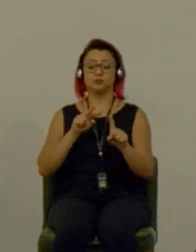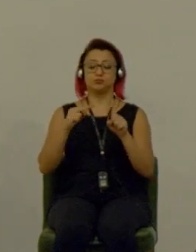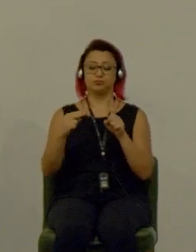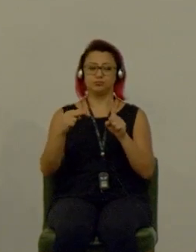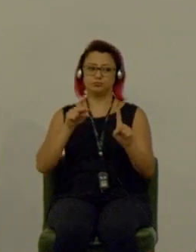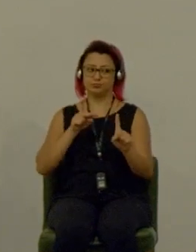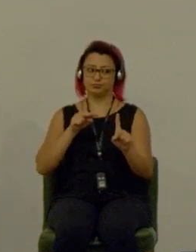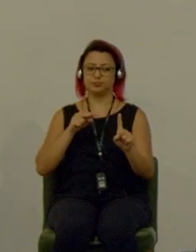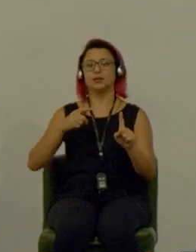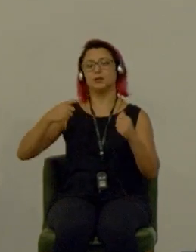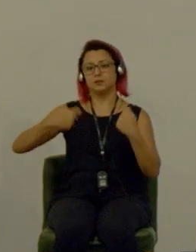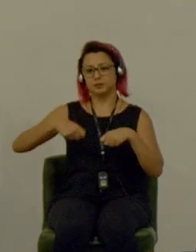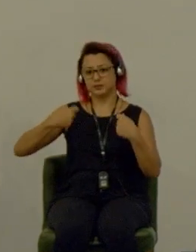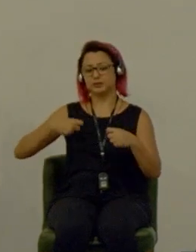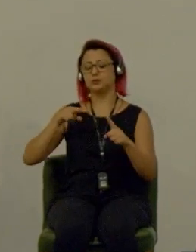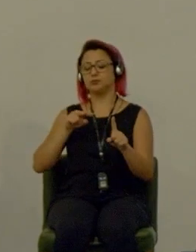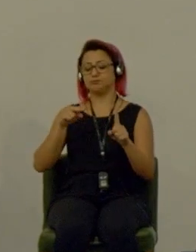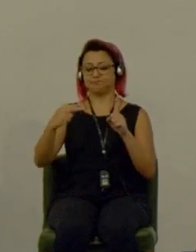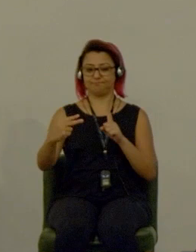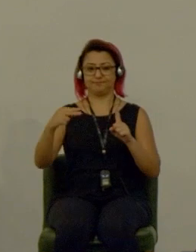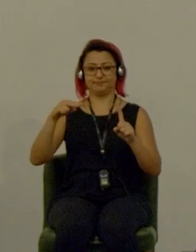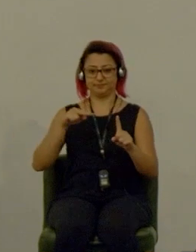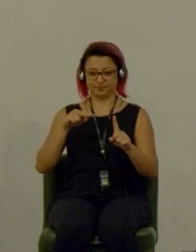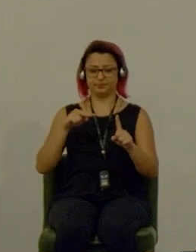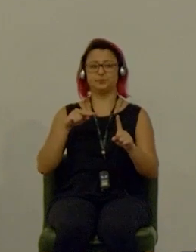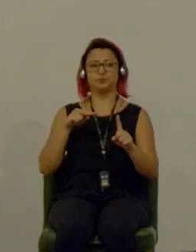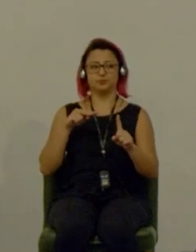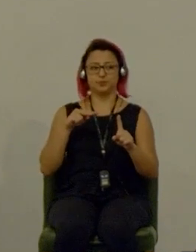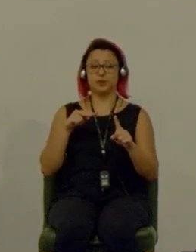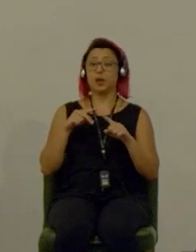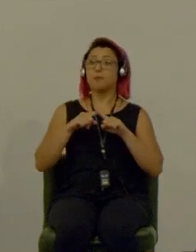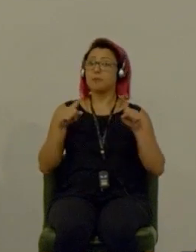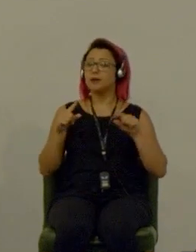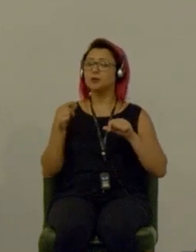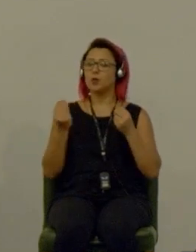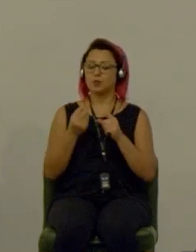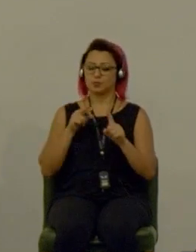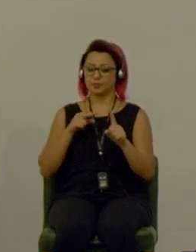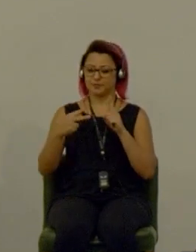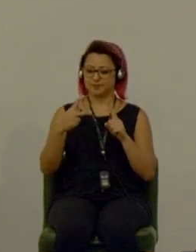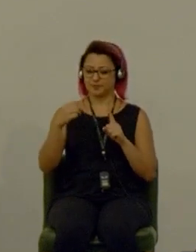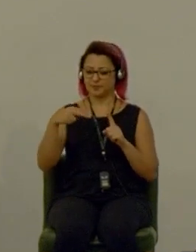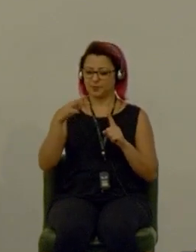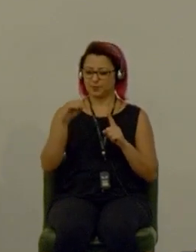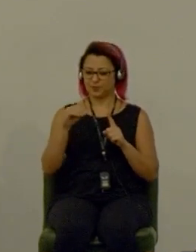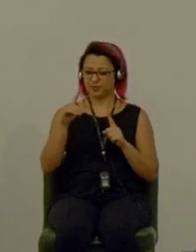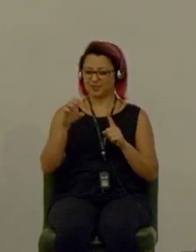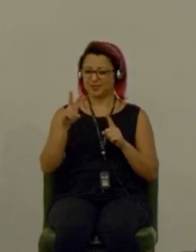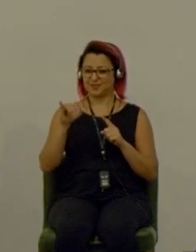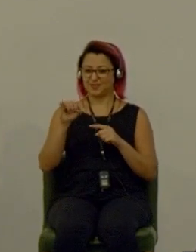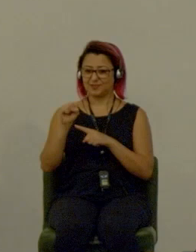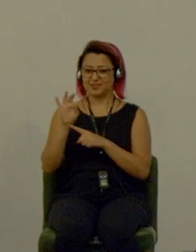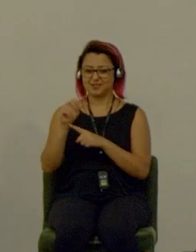vie, dans son magnifique livre « La vie des plantes ». Et on s'est dit, mais comment on pourrait représenter le point de vie